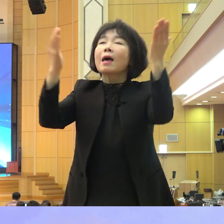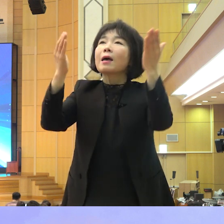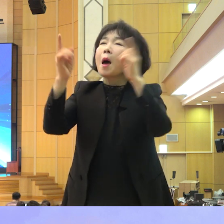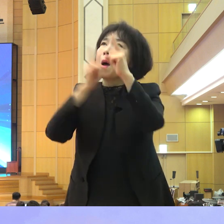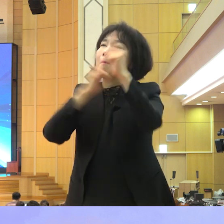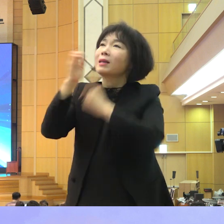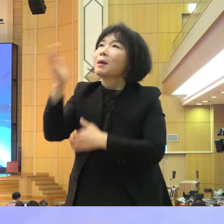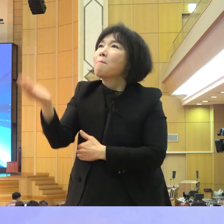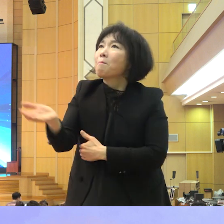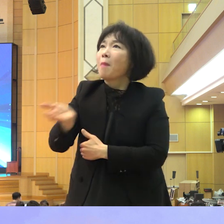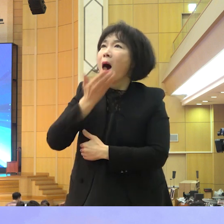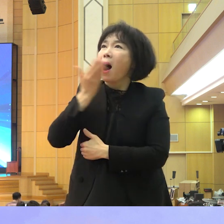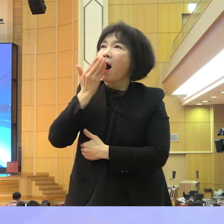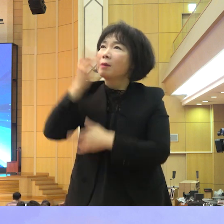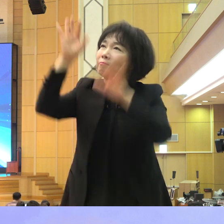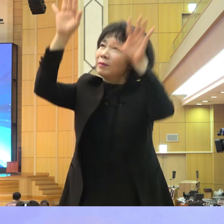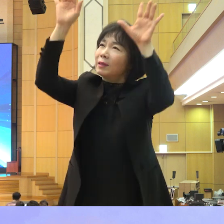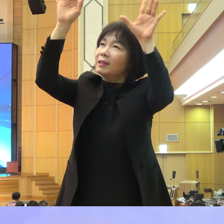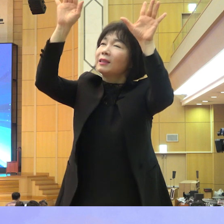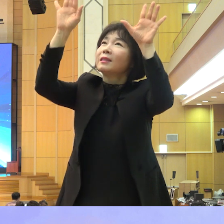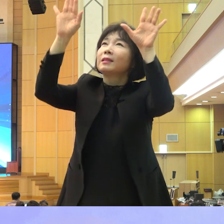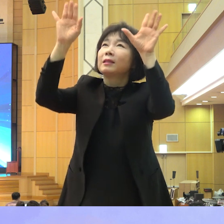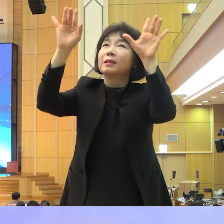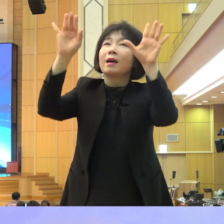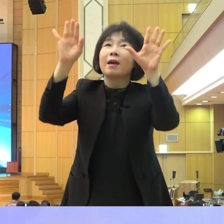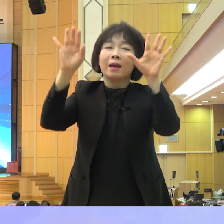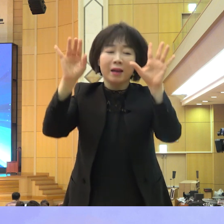새 양식